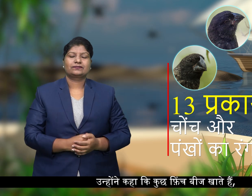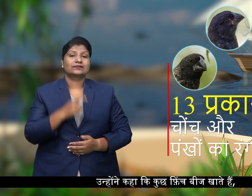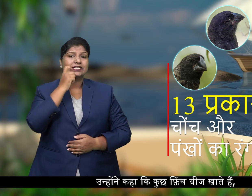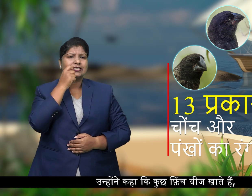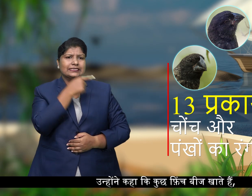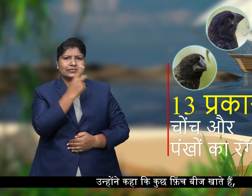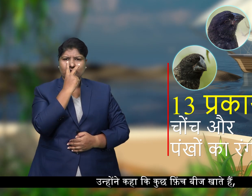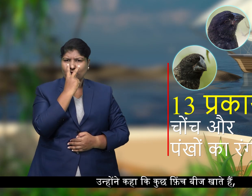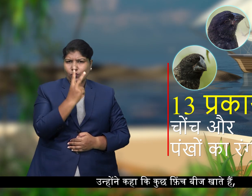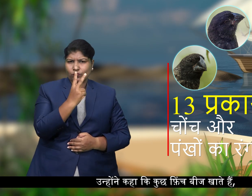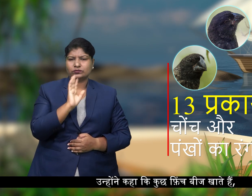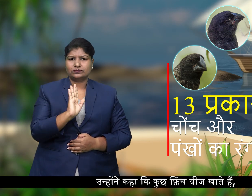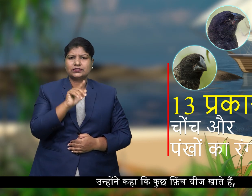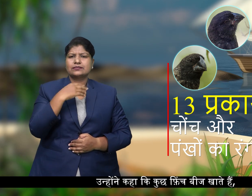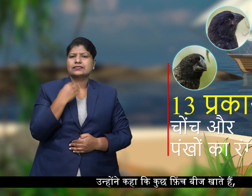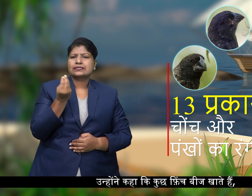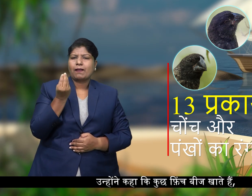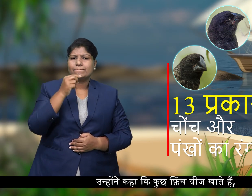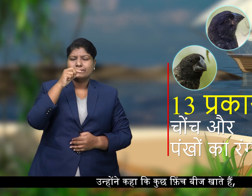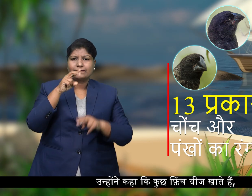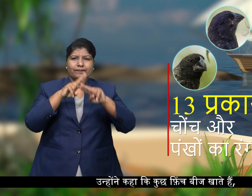उन्होंने कहा कि कुछ फ्रिंज बीज खाते हैं,